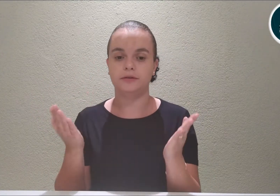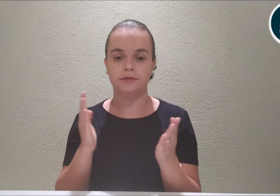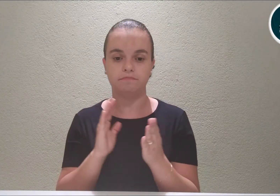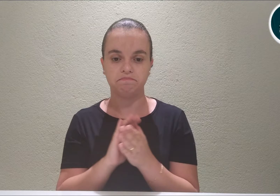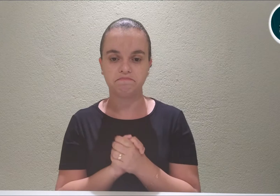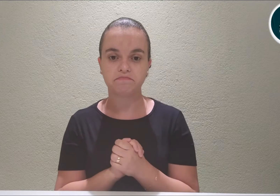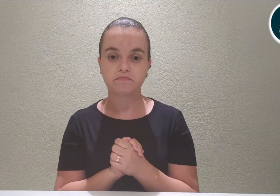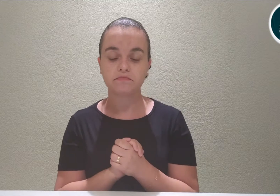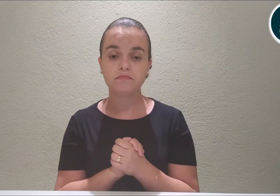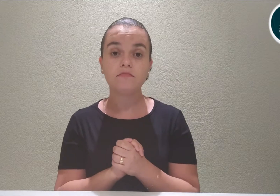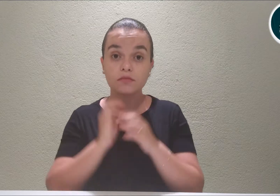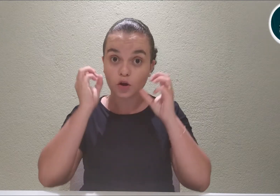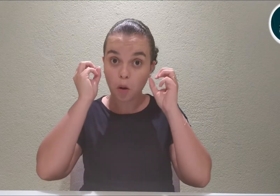arraial.